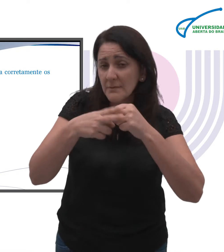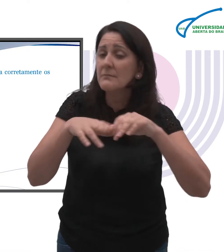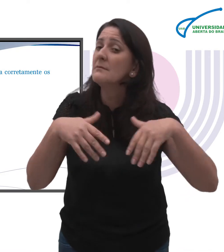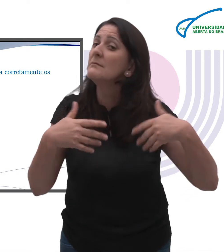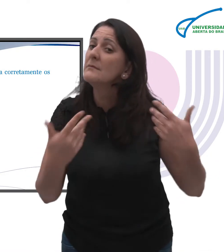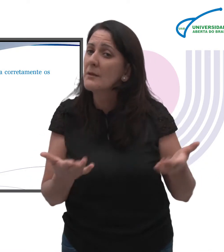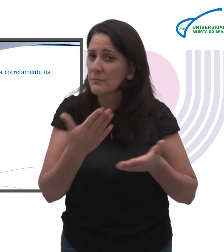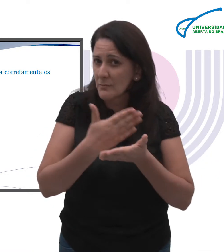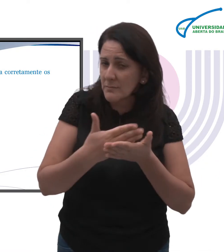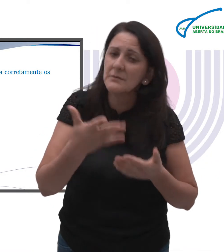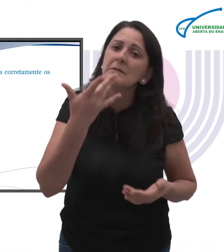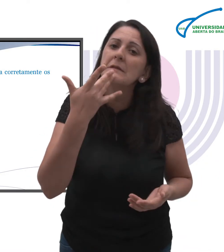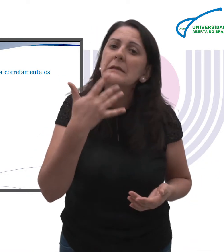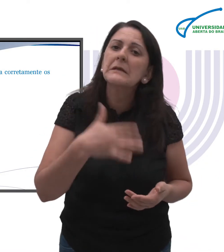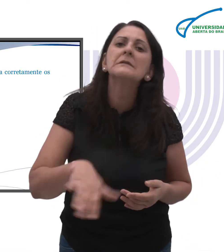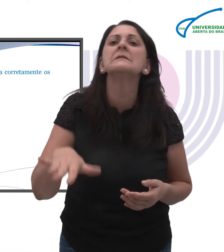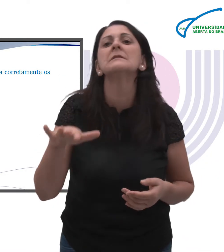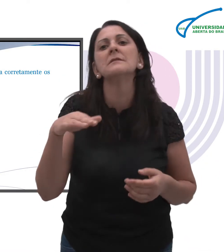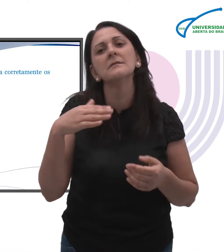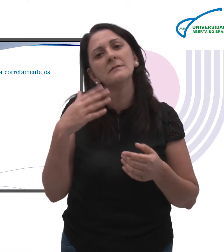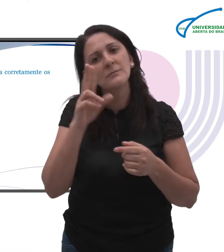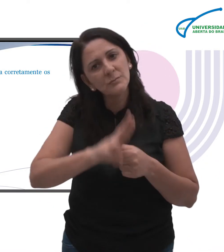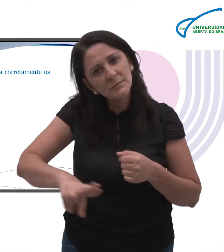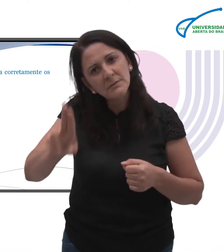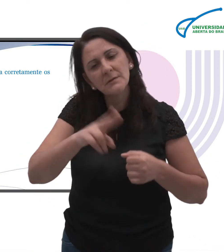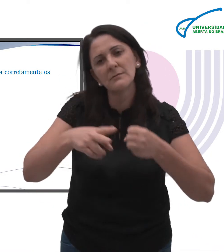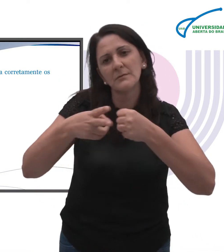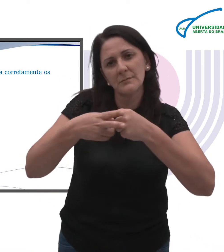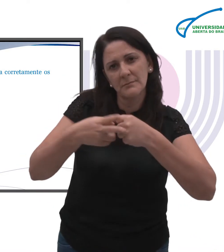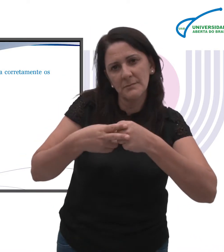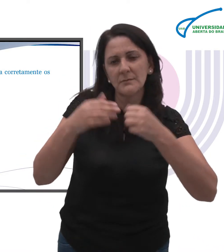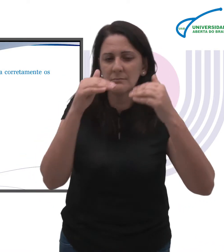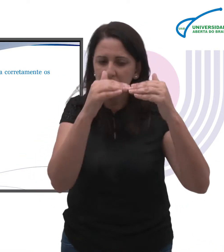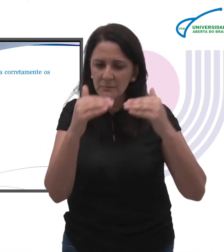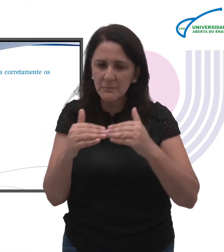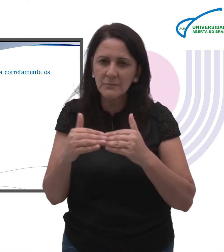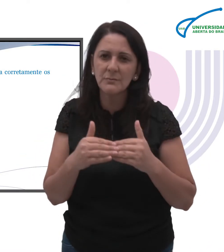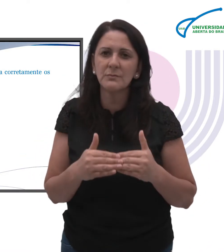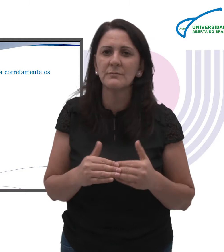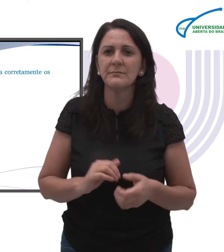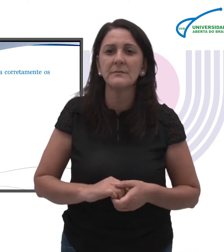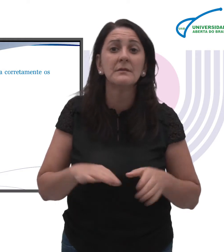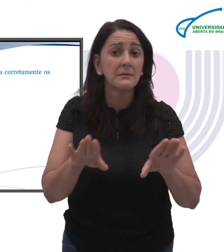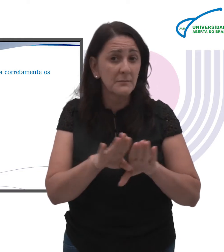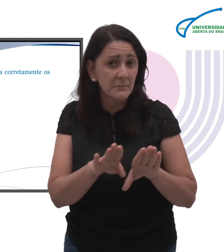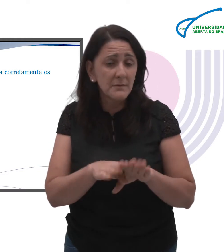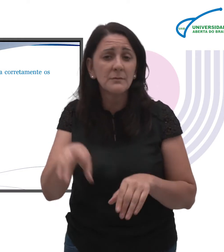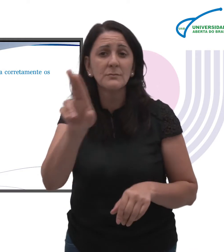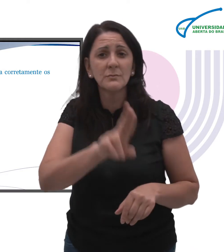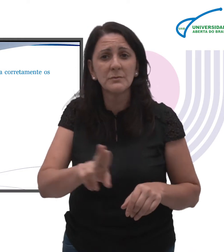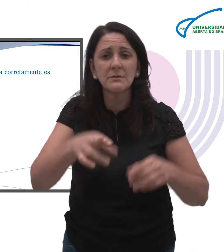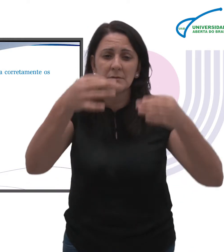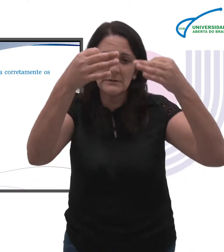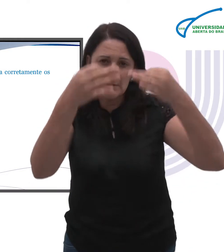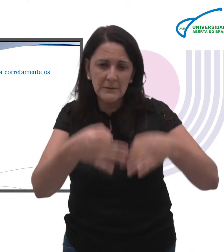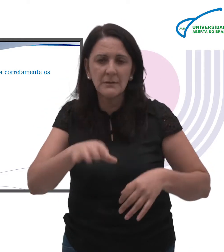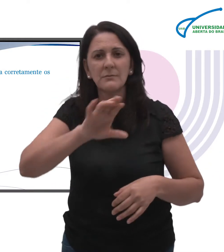passa a usar a concordância verbal e usa corretamente os classificadores, com referência